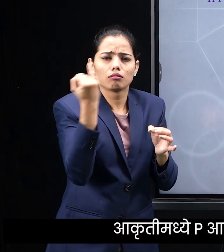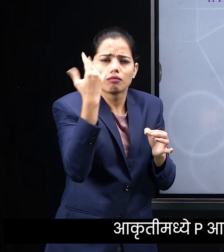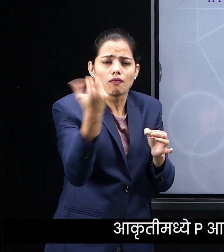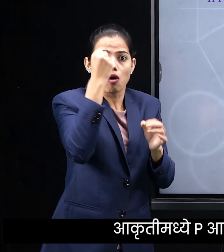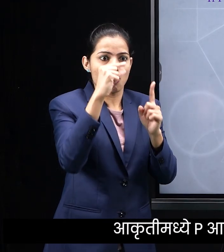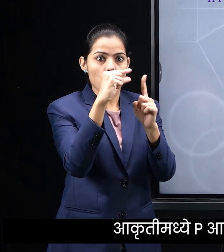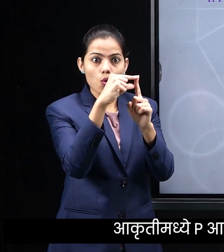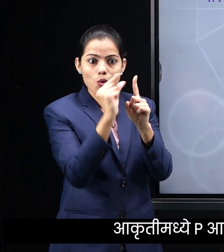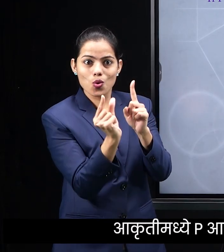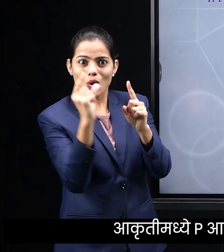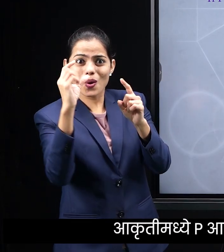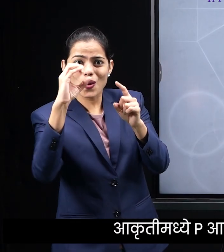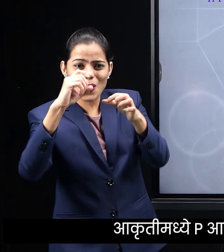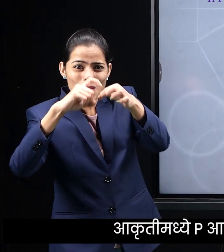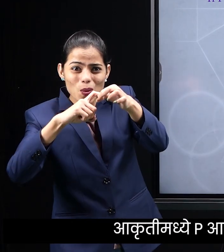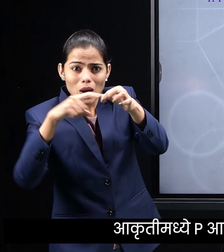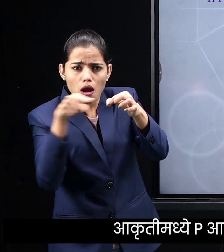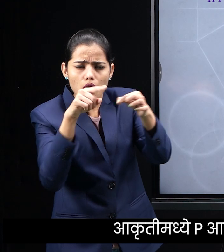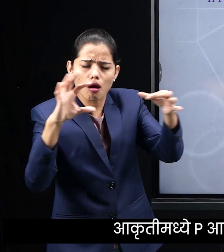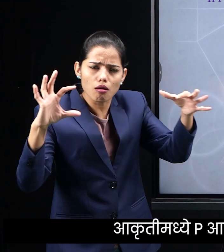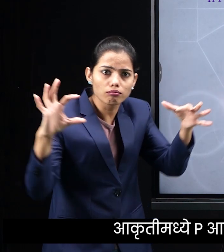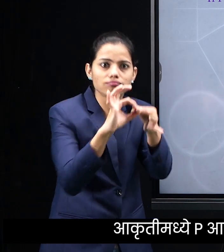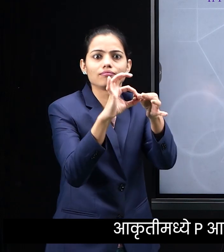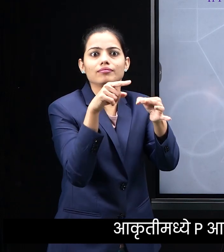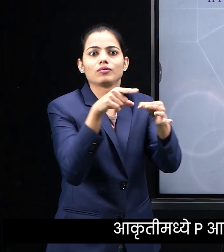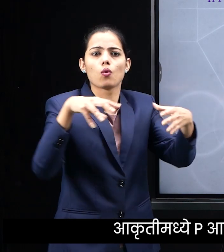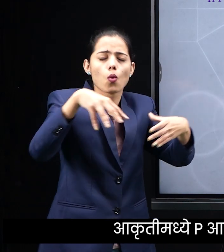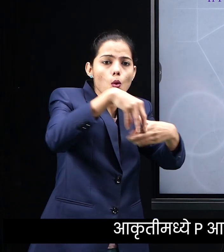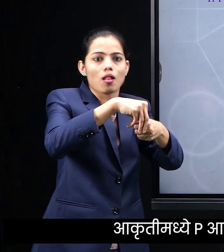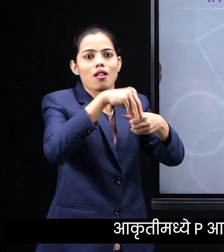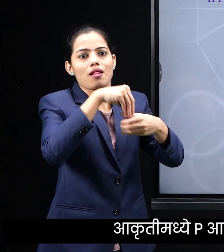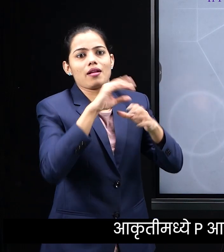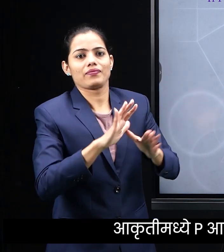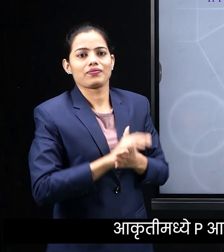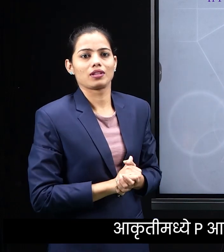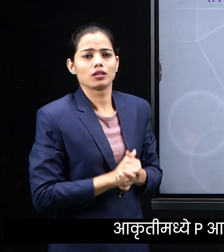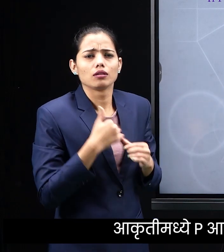P आणि Q चे प्रतिनिधित्व करा आणि P युनियन Q शोधा. द्रवण